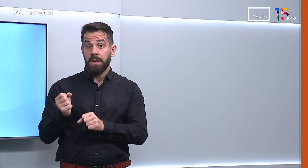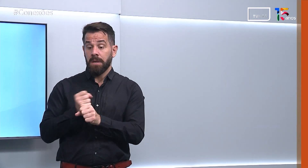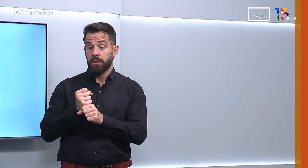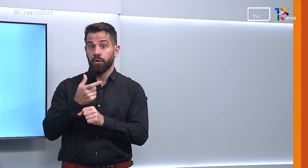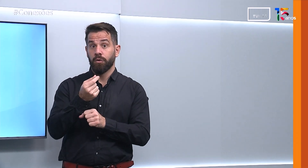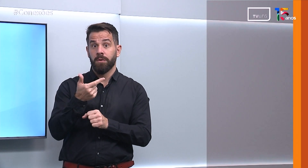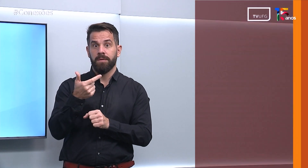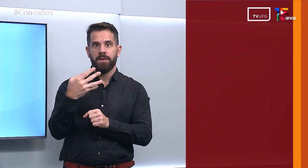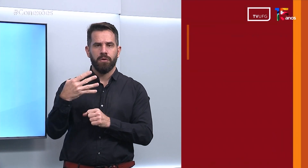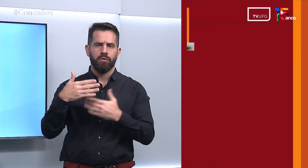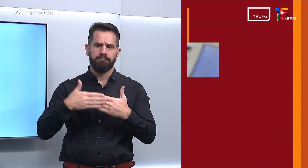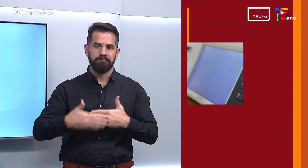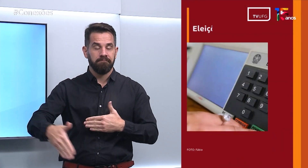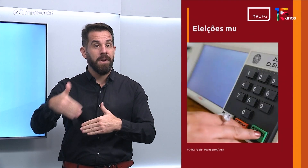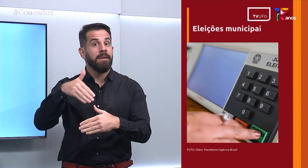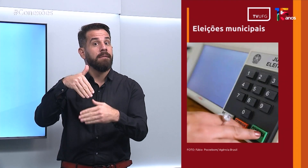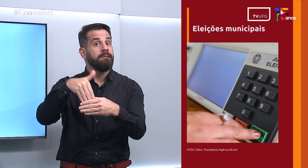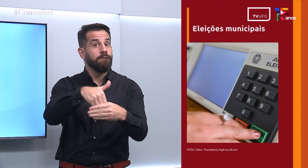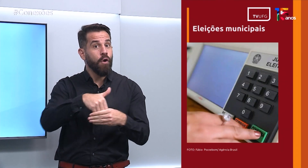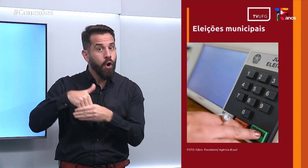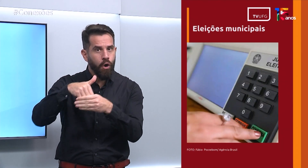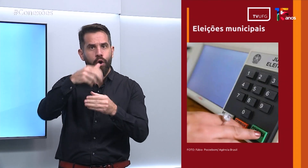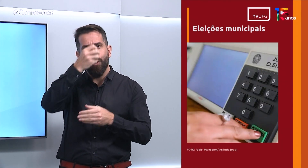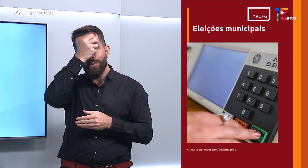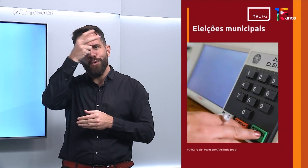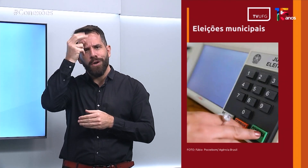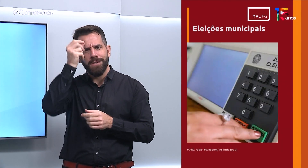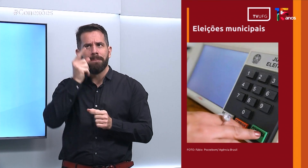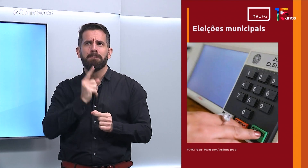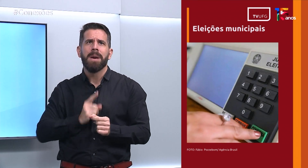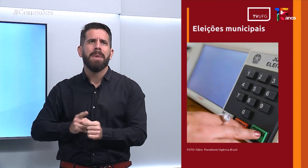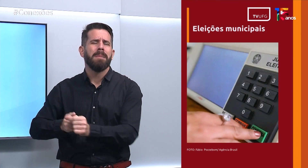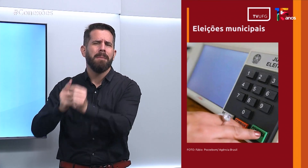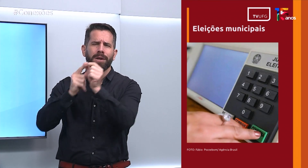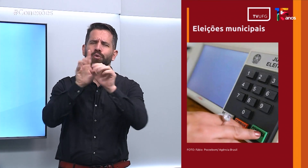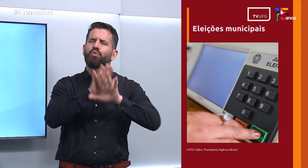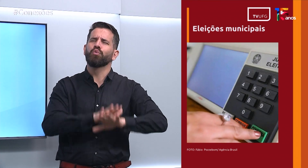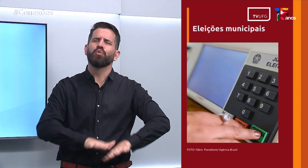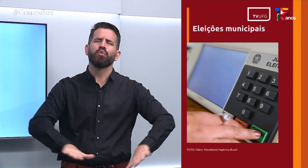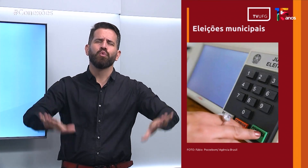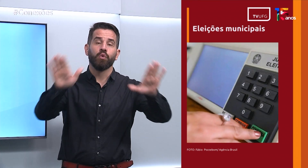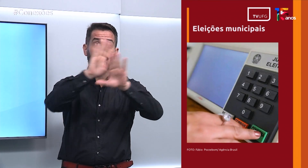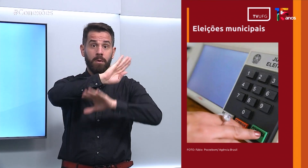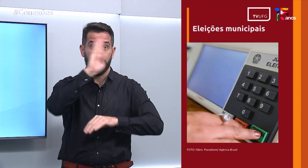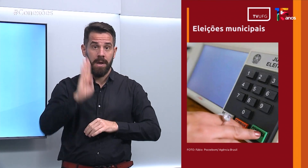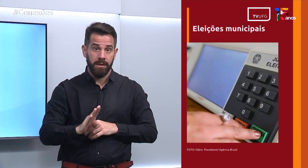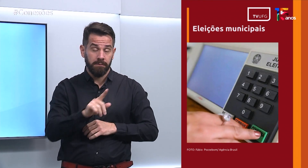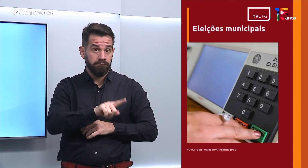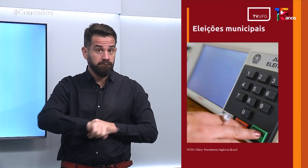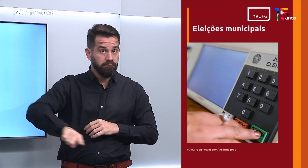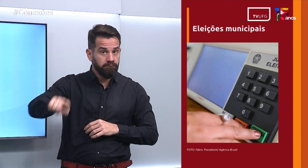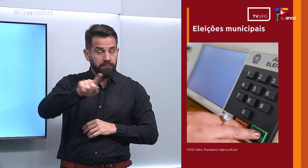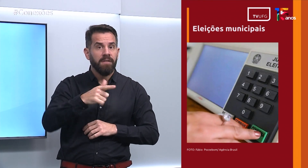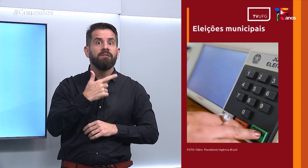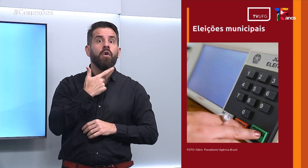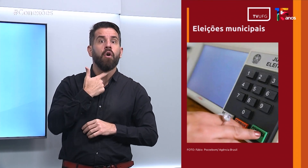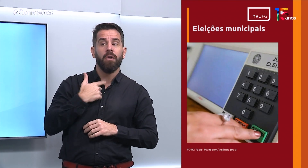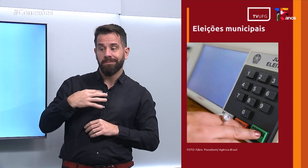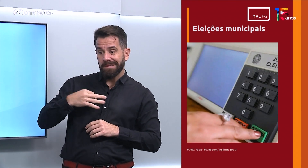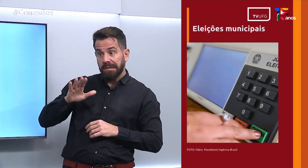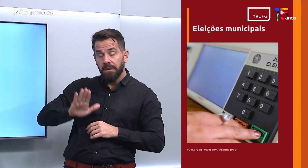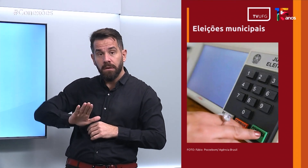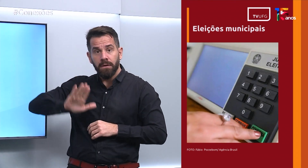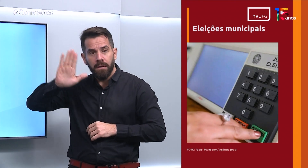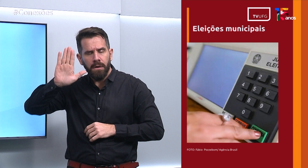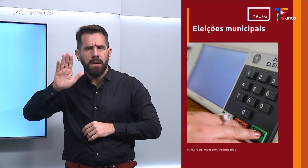2024 é o ano de eleições municipais em todo o país. E as pessoas interessadas em se candidatar aos